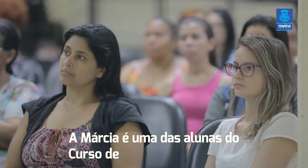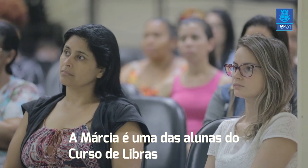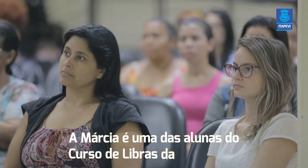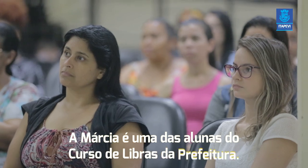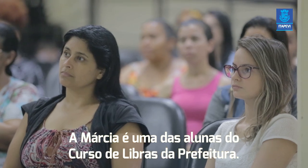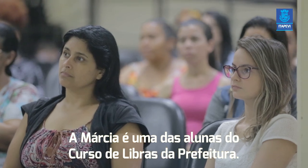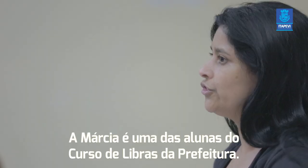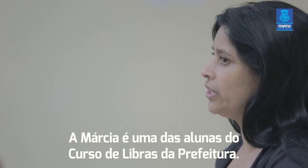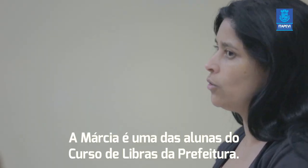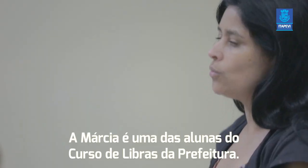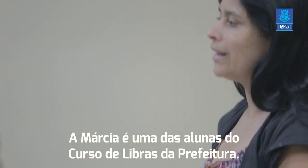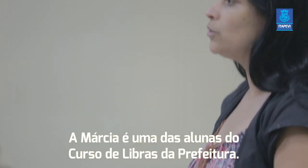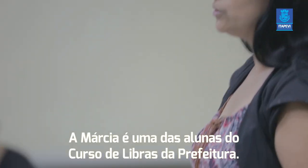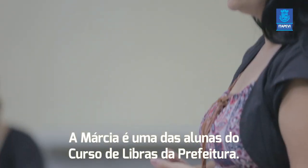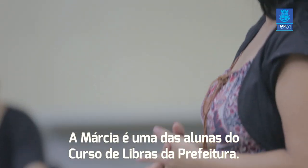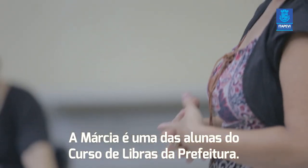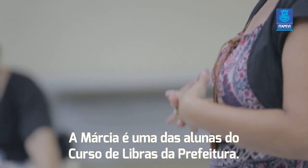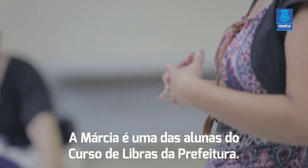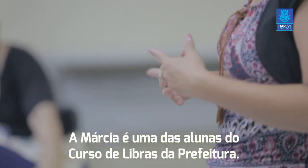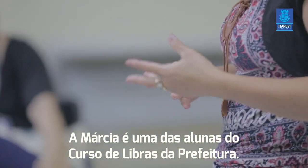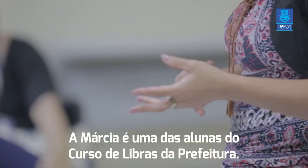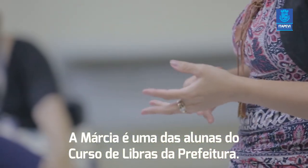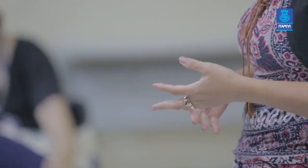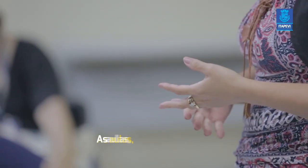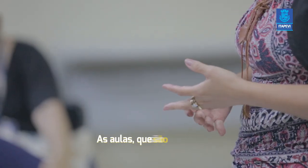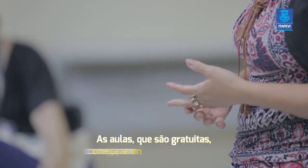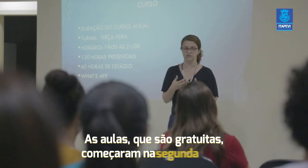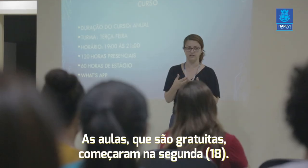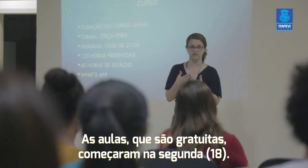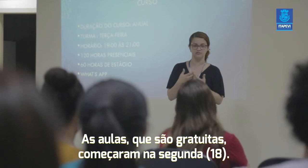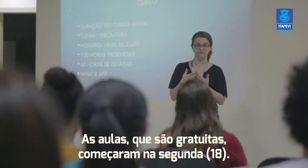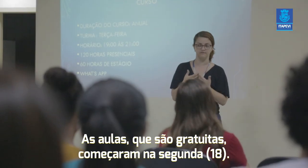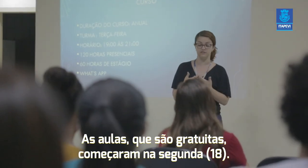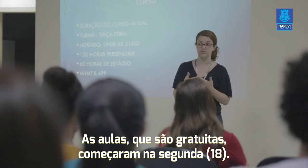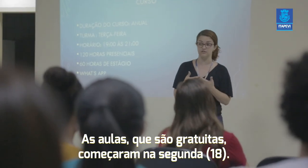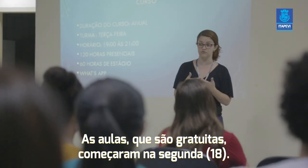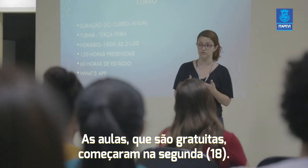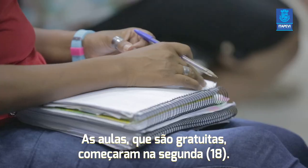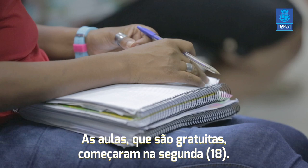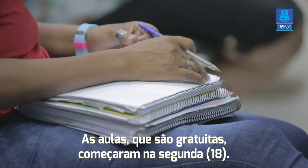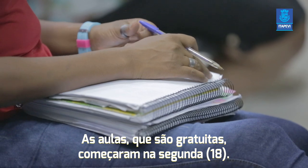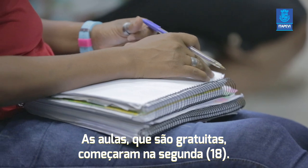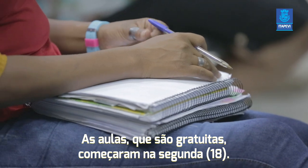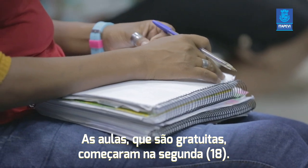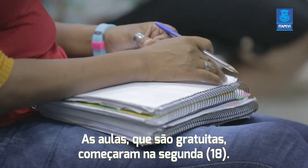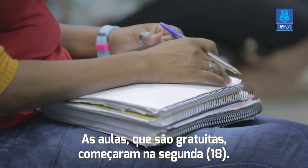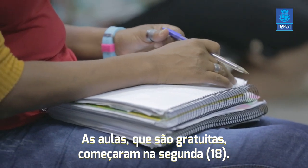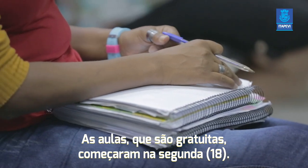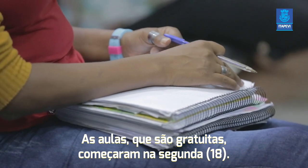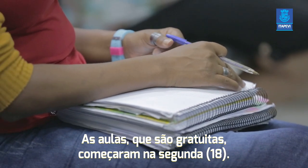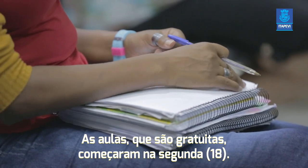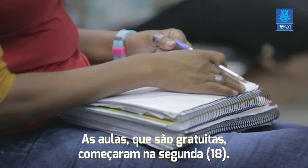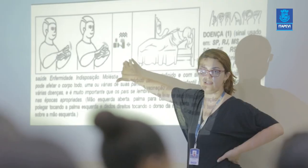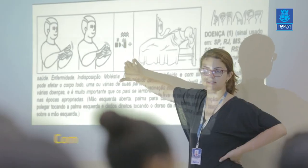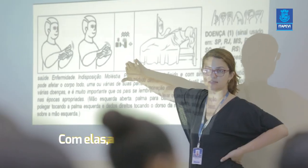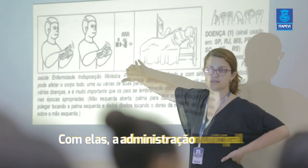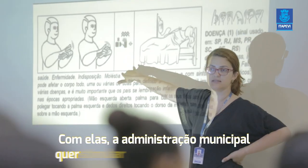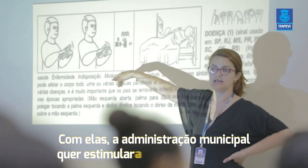uma das alunas do curso de Libras da Prefeitura. As aulas, que são gratuitas, começaram na segunda. Com elas,